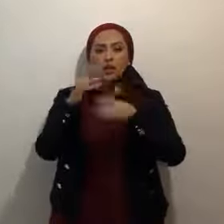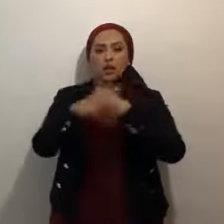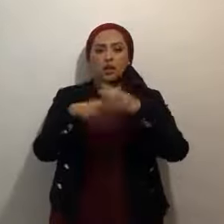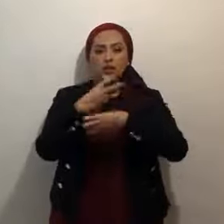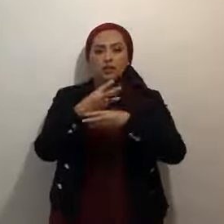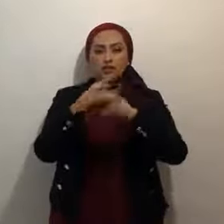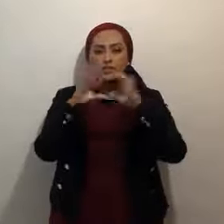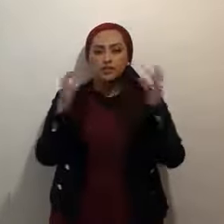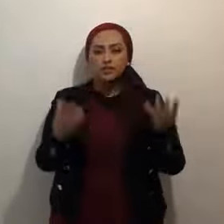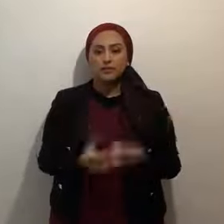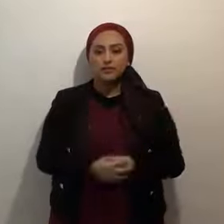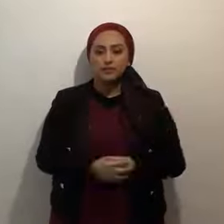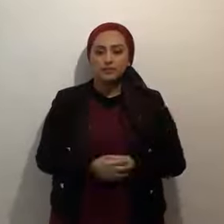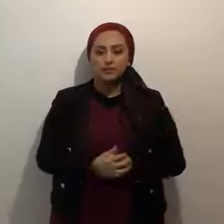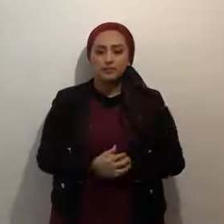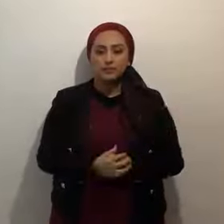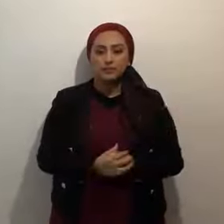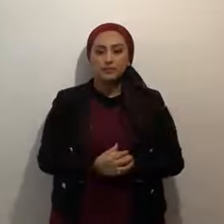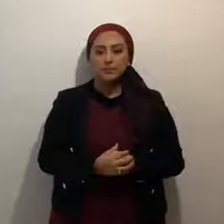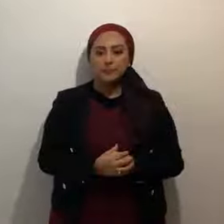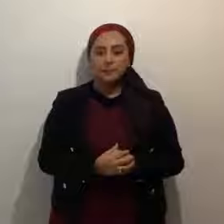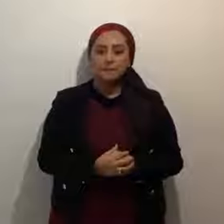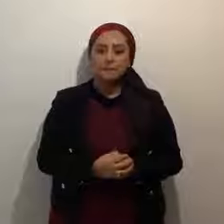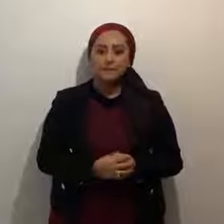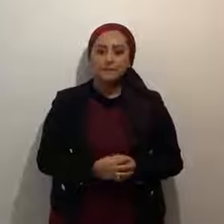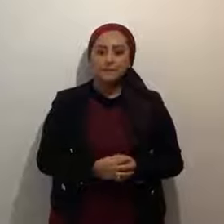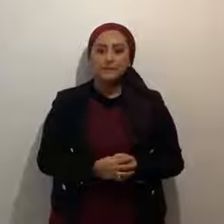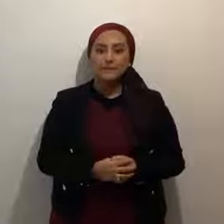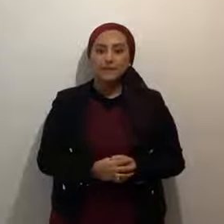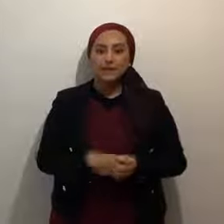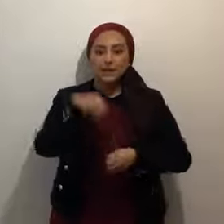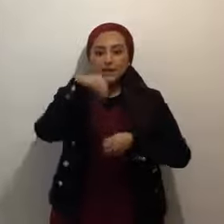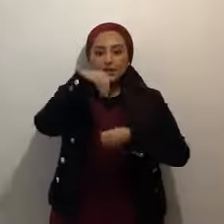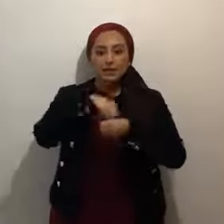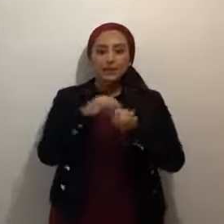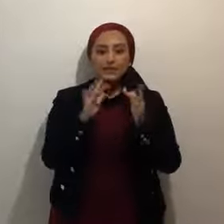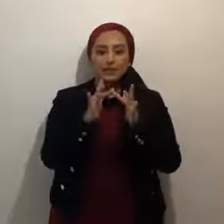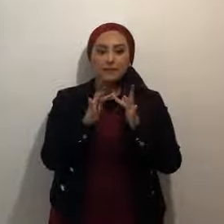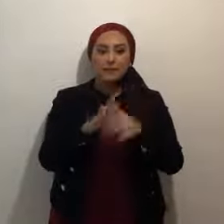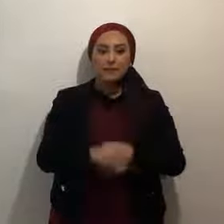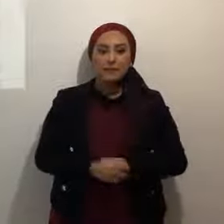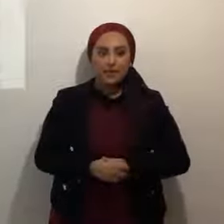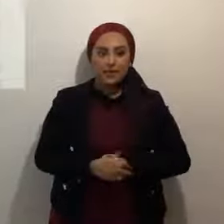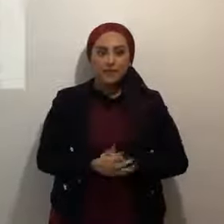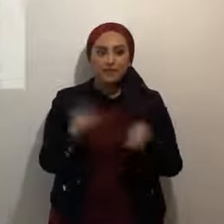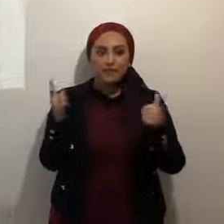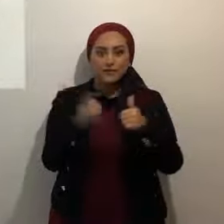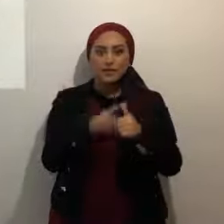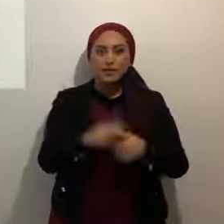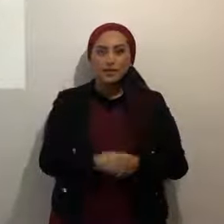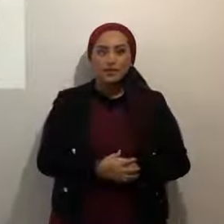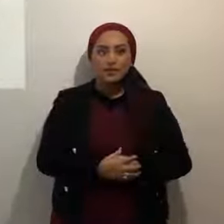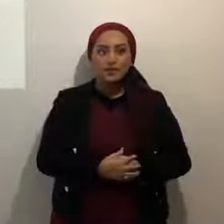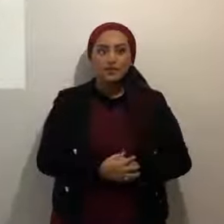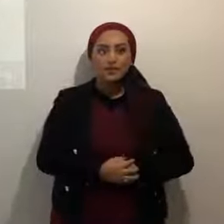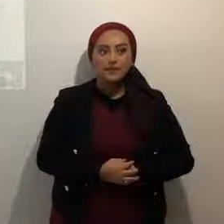O sea, ¿qué buscan las personas el día de hoy en internet? Vamos a ver la primera. Encontramos en la